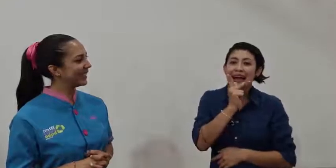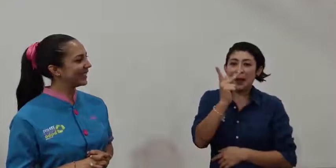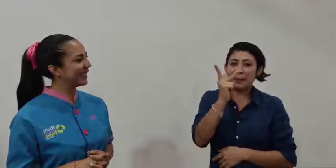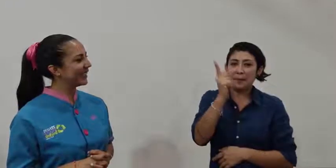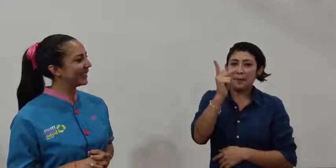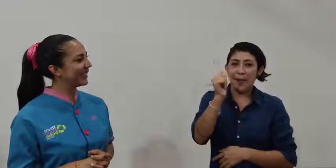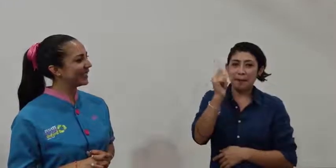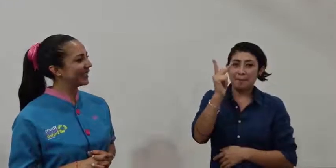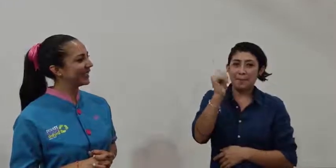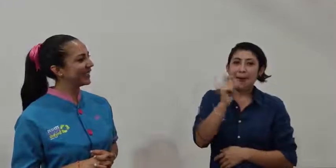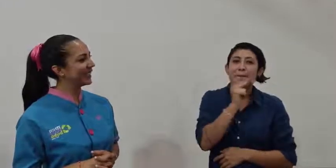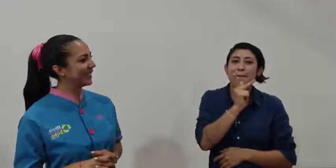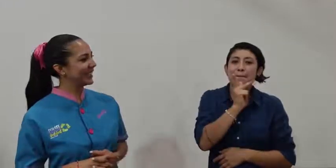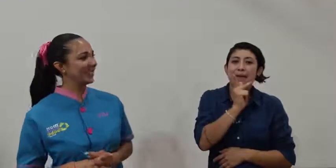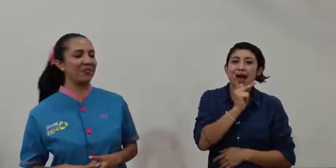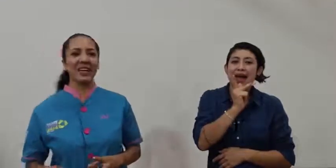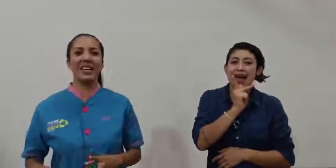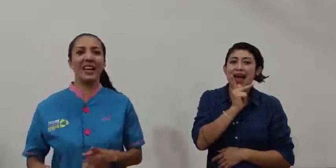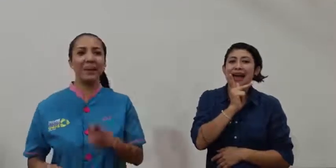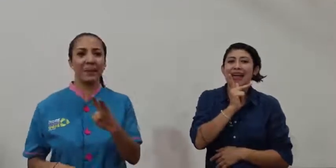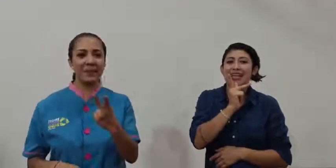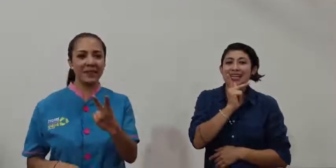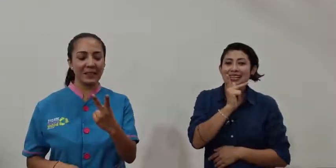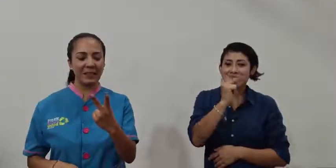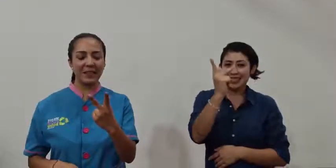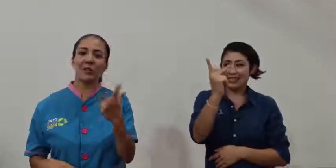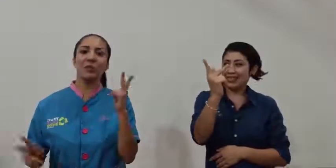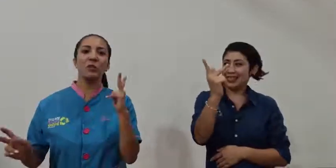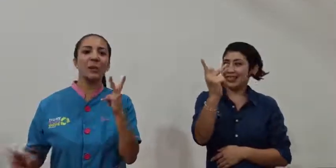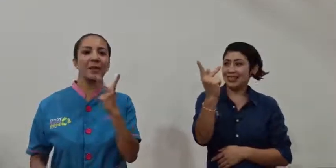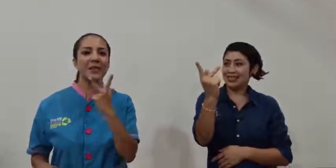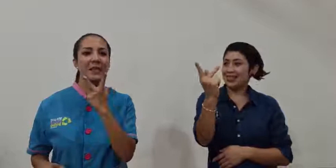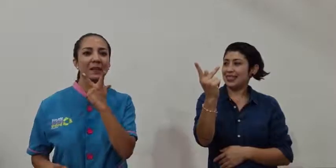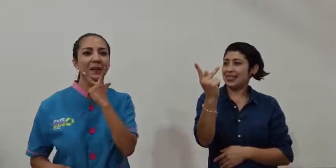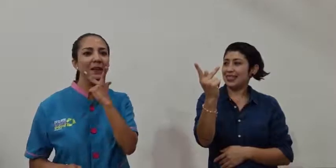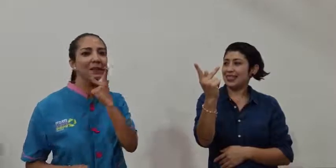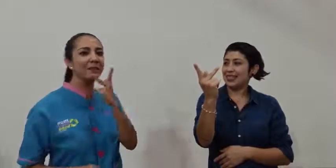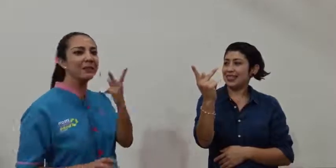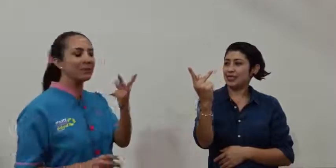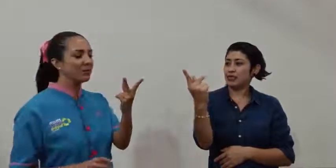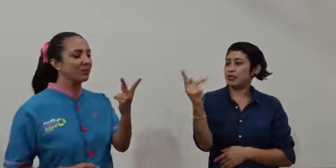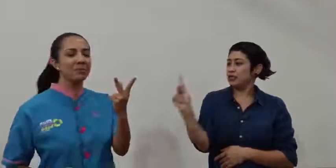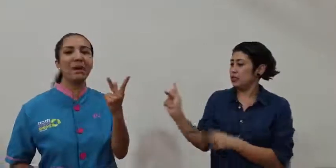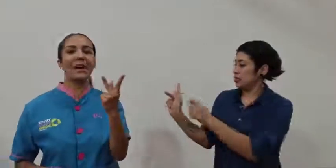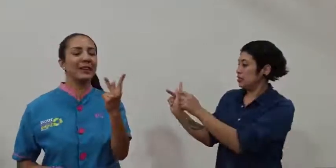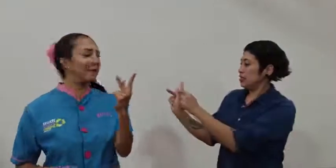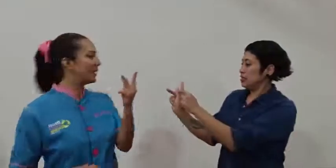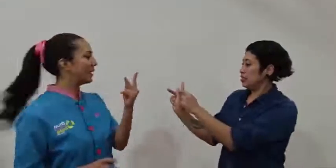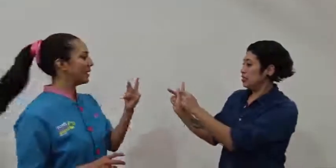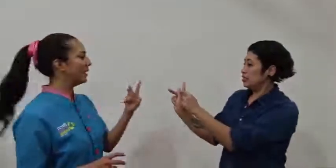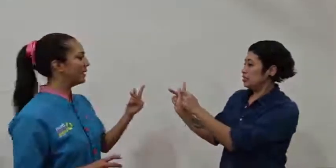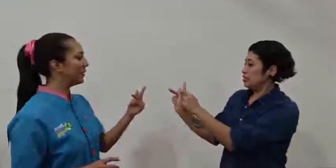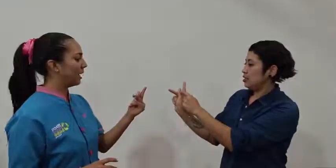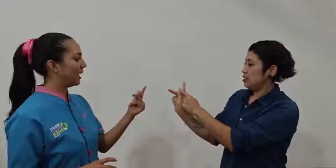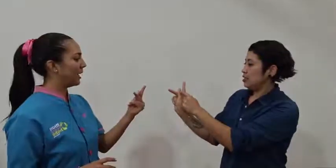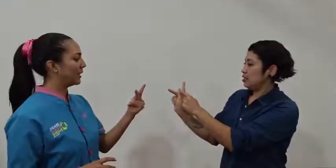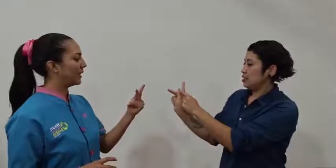Esta sería la señal de papá. Ok, Ajá. a ver, vamos a tratar de hacerla y tú me vas diciendo, ¿eh? Para que también así, ok,